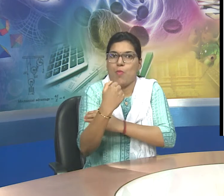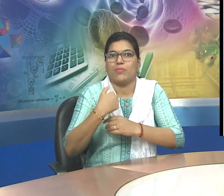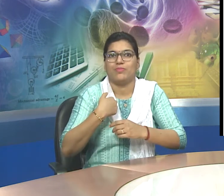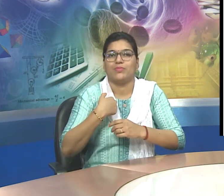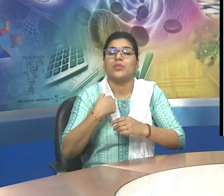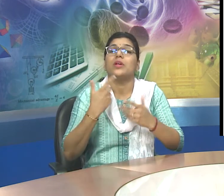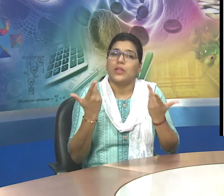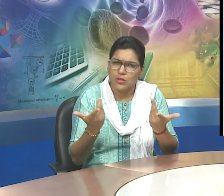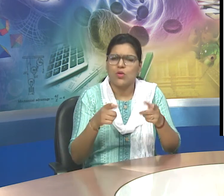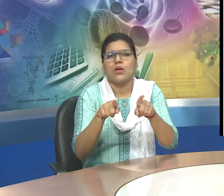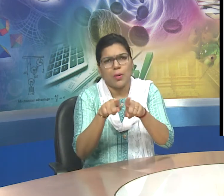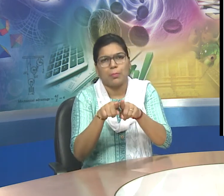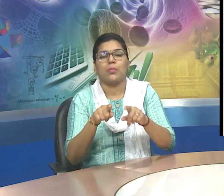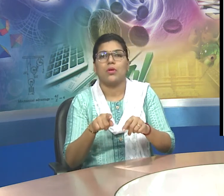तो जो भी व्यक्ति पावर में होगा